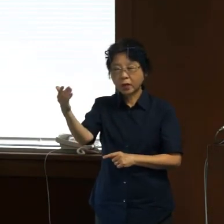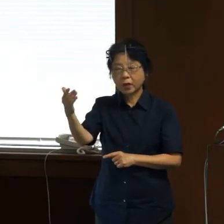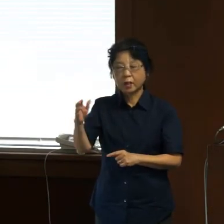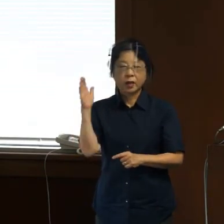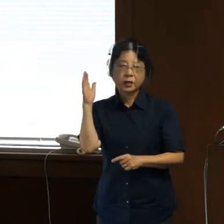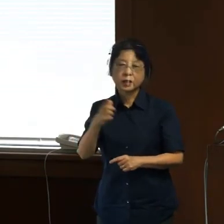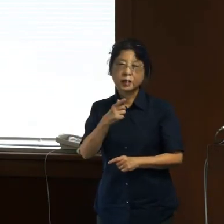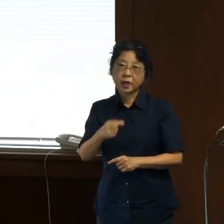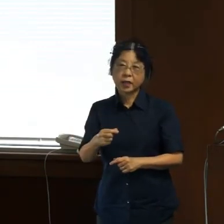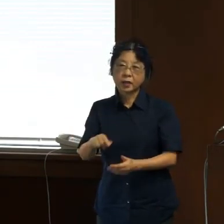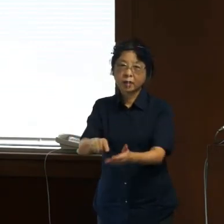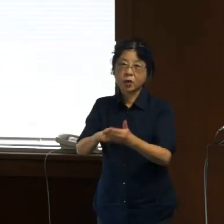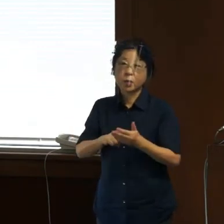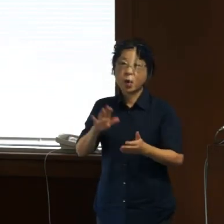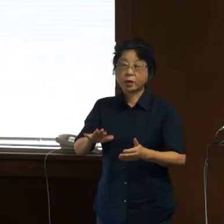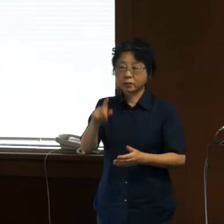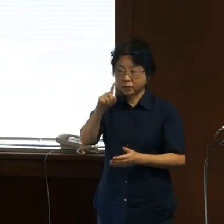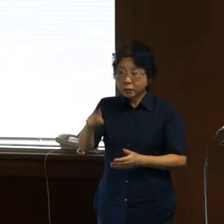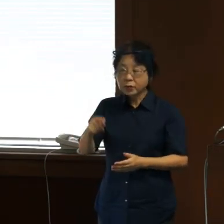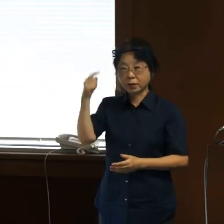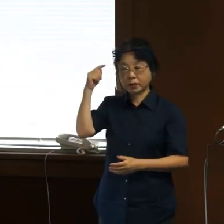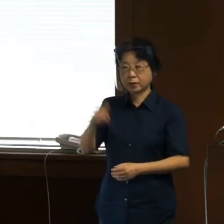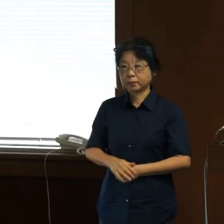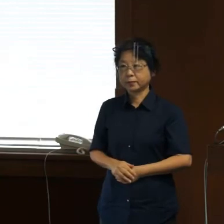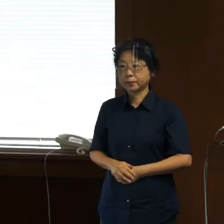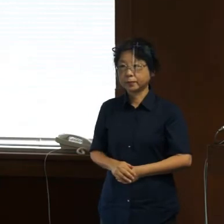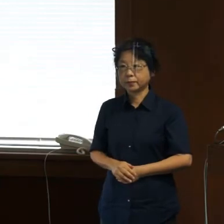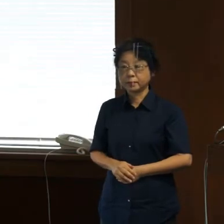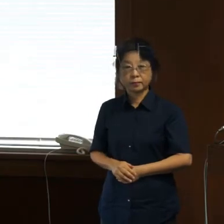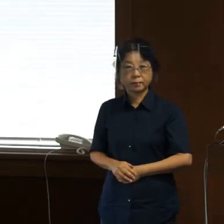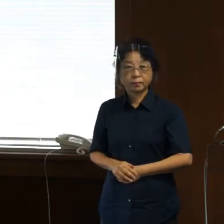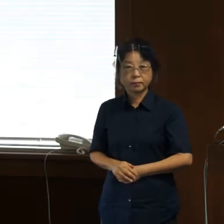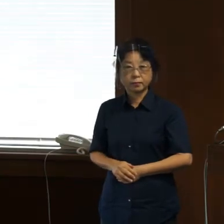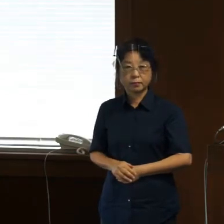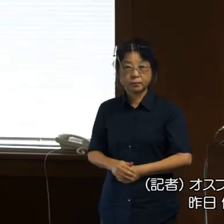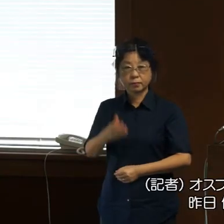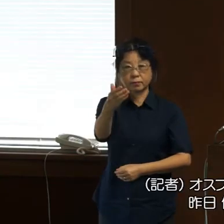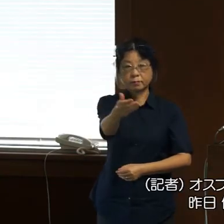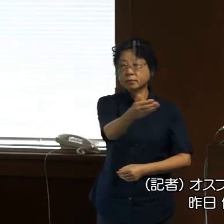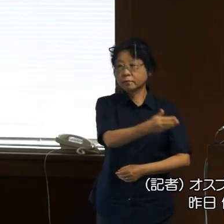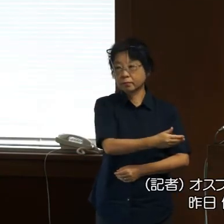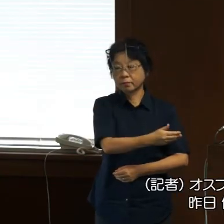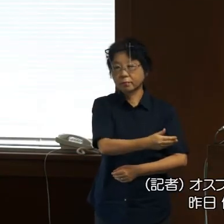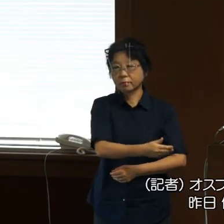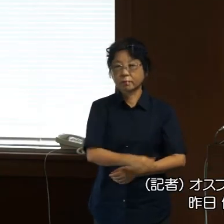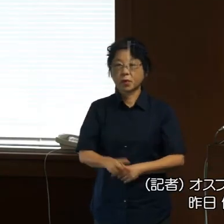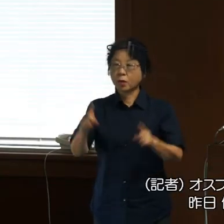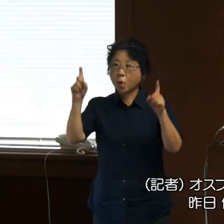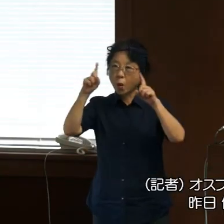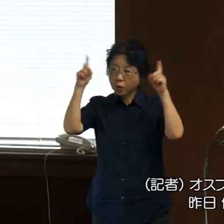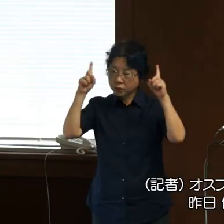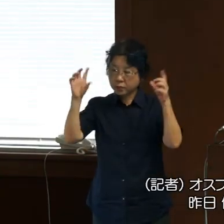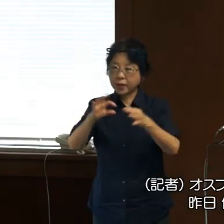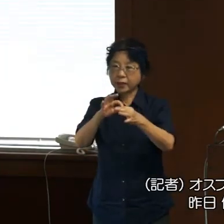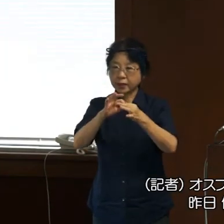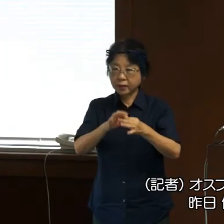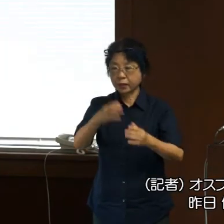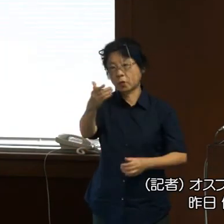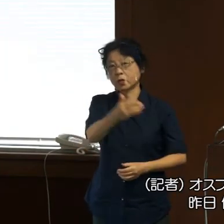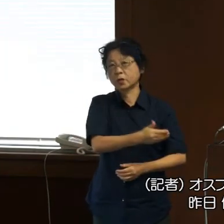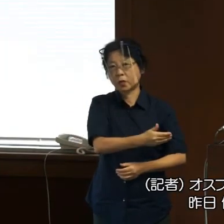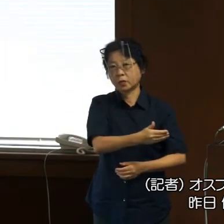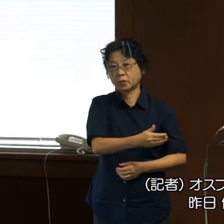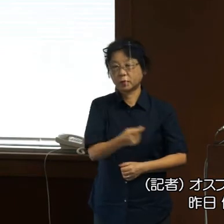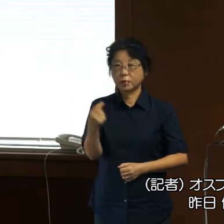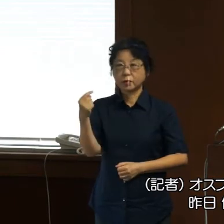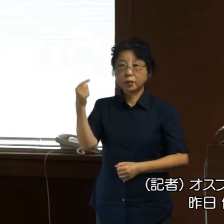はい、時間予定した時間になってます。他ありましたら NHK のオフィス、オスプレイに関連して昨日、佐